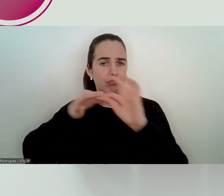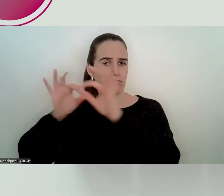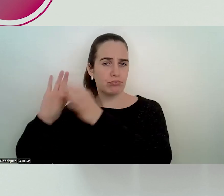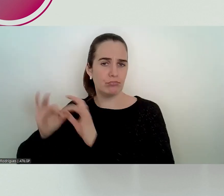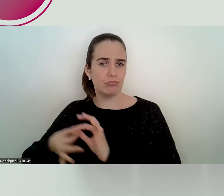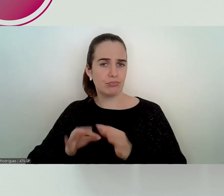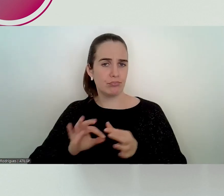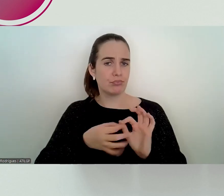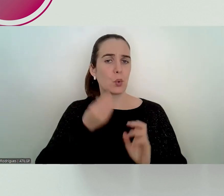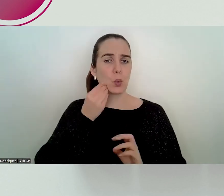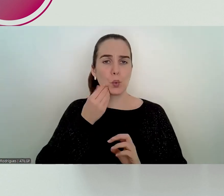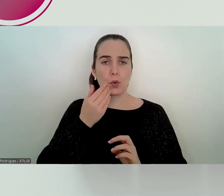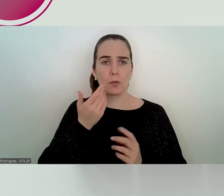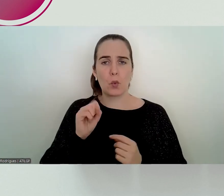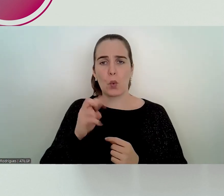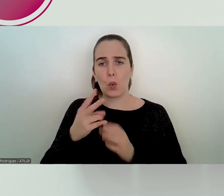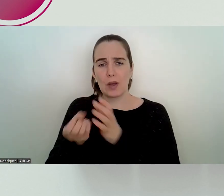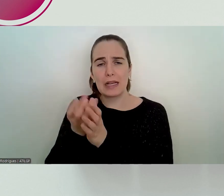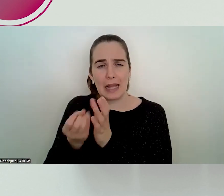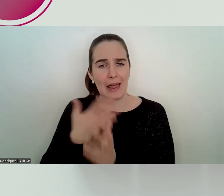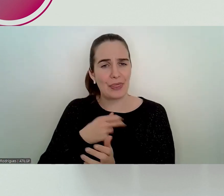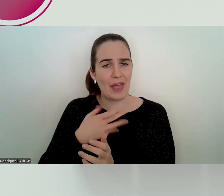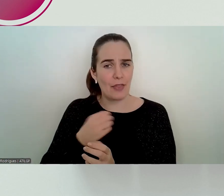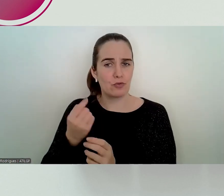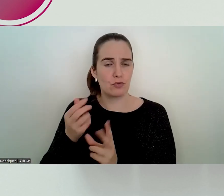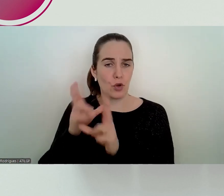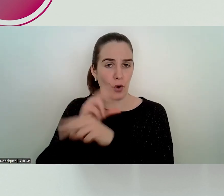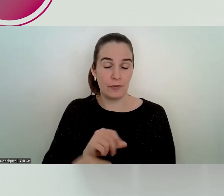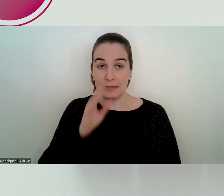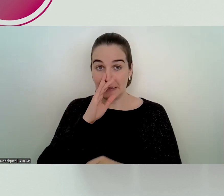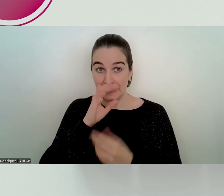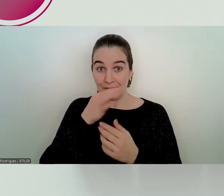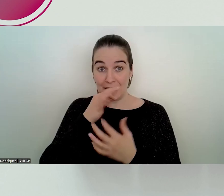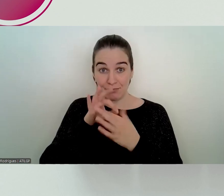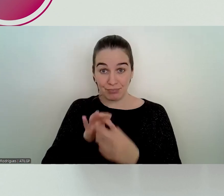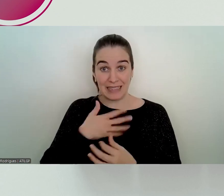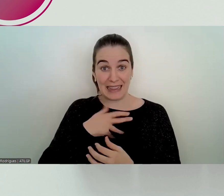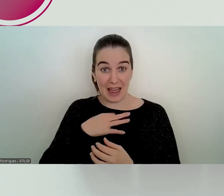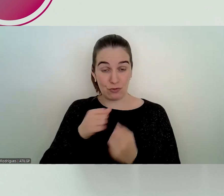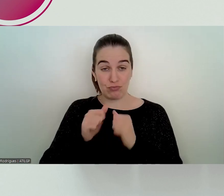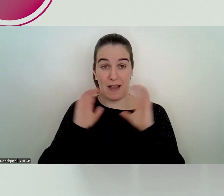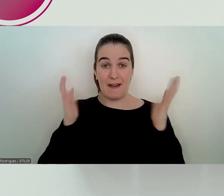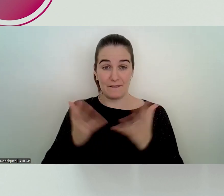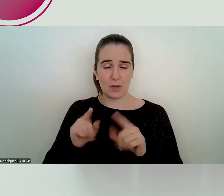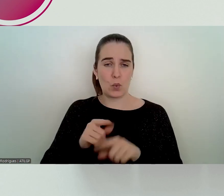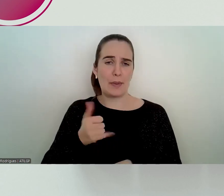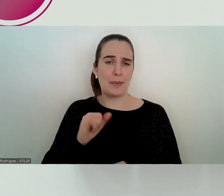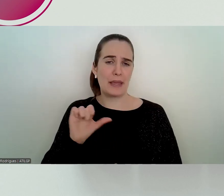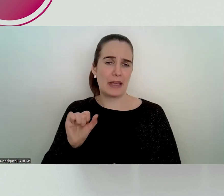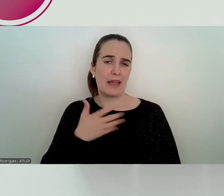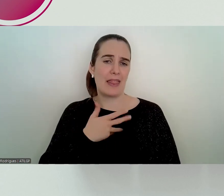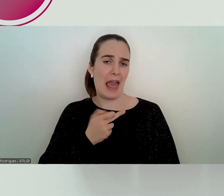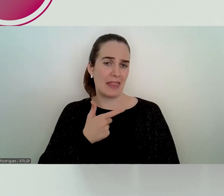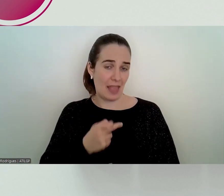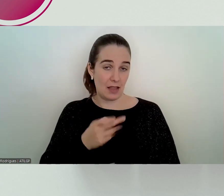e na geração de dados, tudo o que seja manuseamento de dados em larga escala, o Big Data, se nós